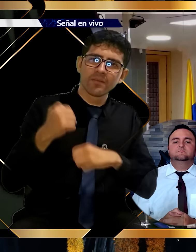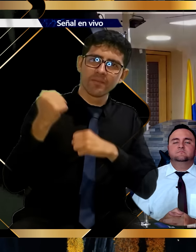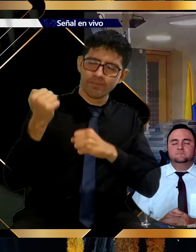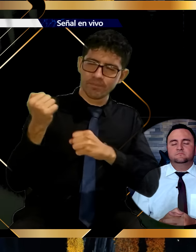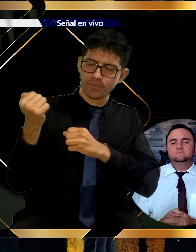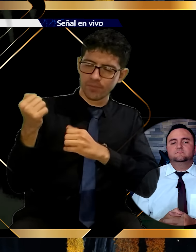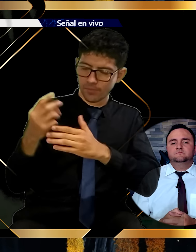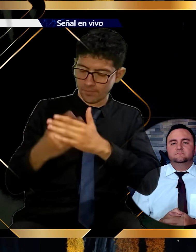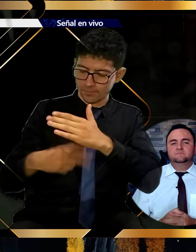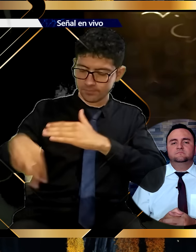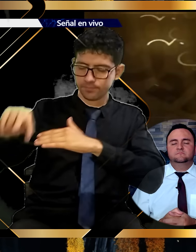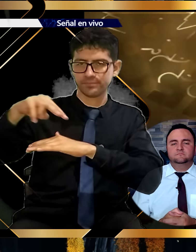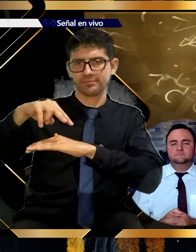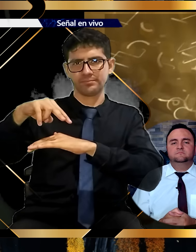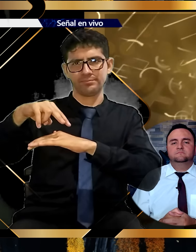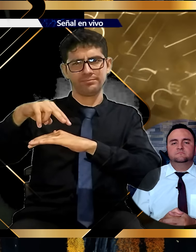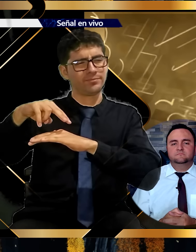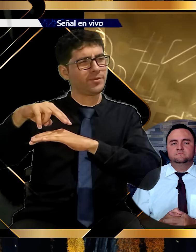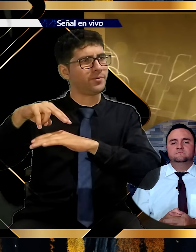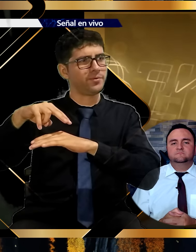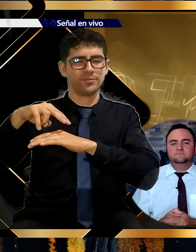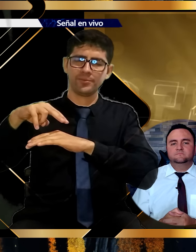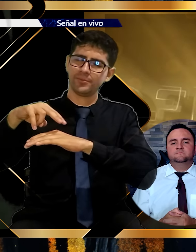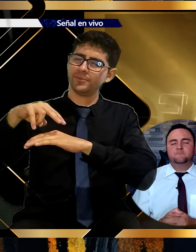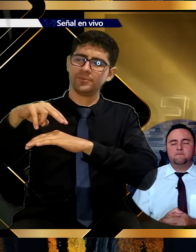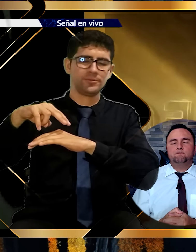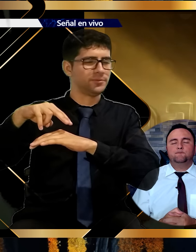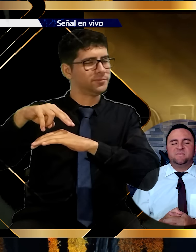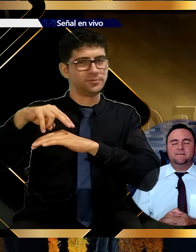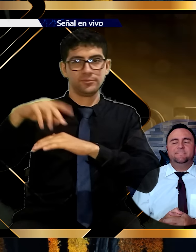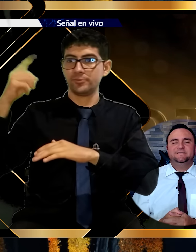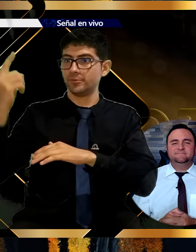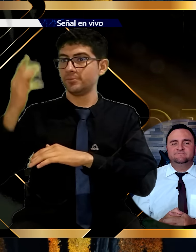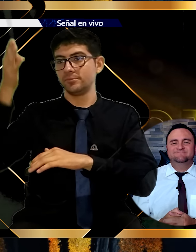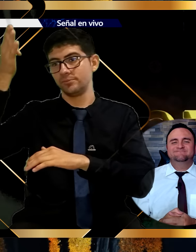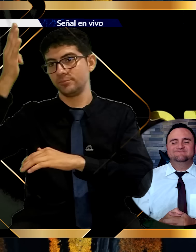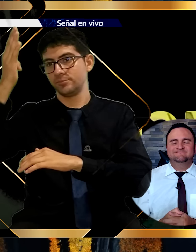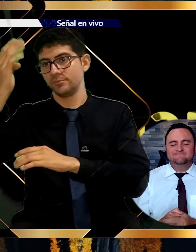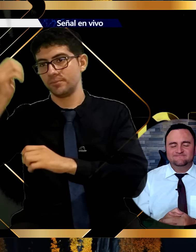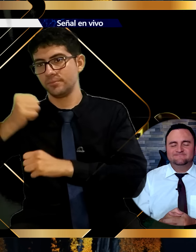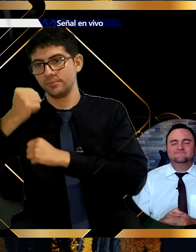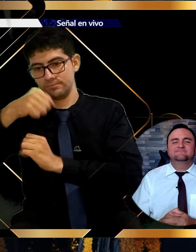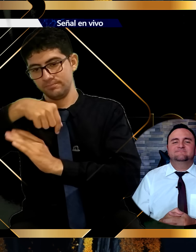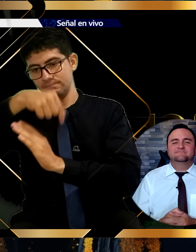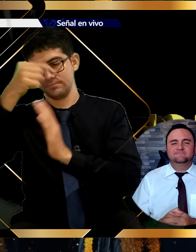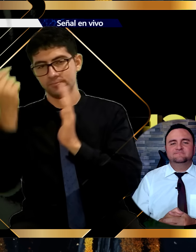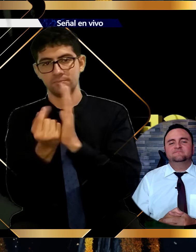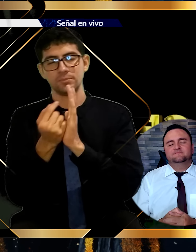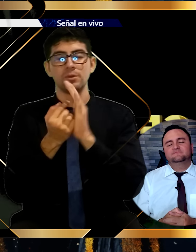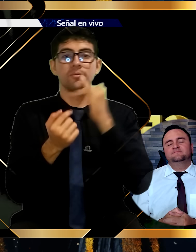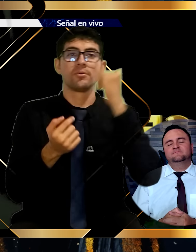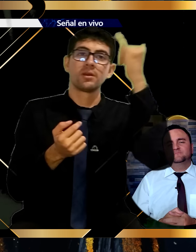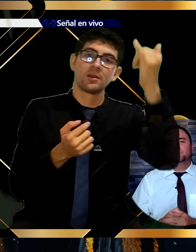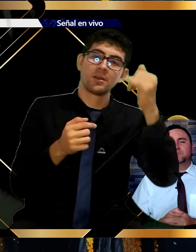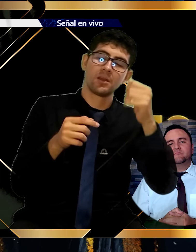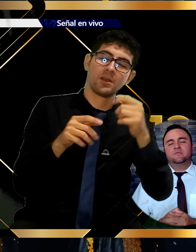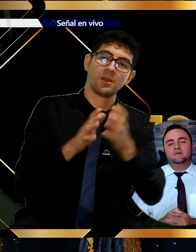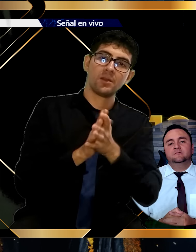hace Dios, porque lo hace porque es todopoderoso, y el diablo no lo es. No, que en Haití dice que resucitan los